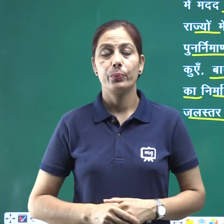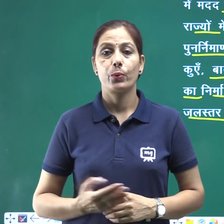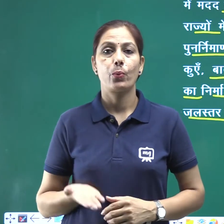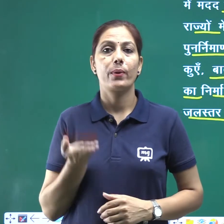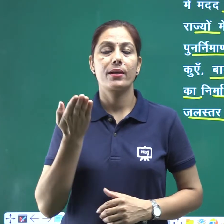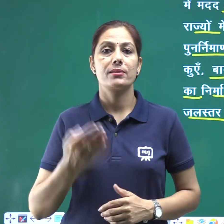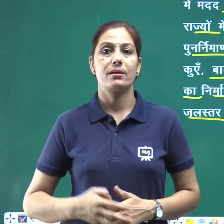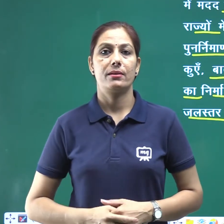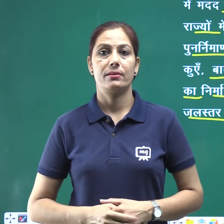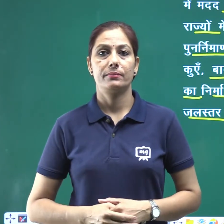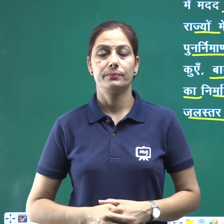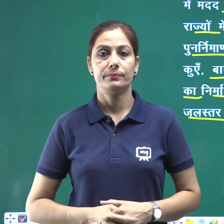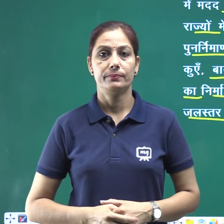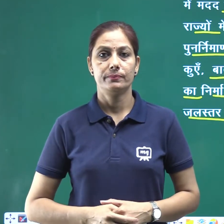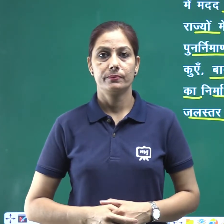बढ़ाया जा रहा है।